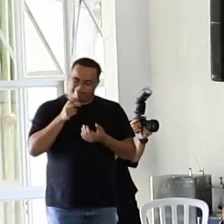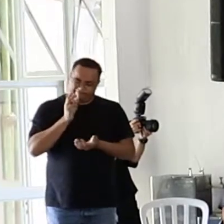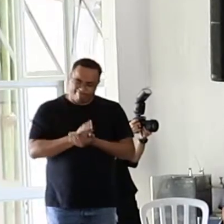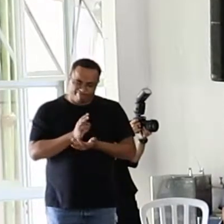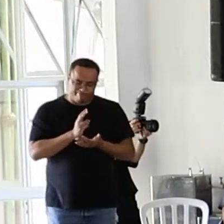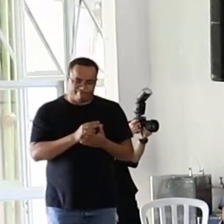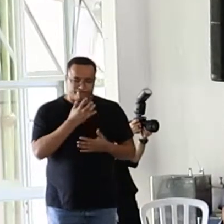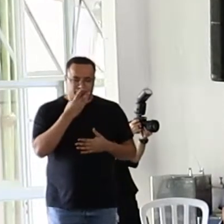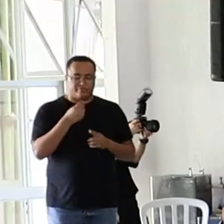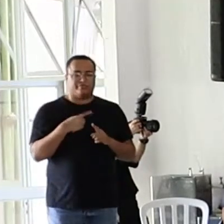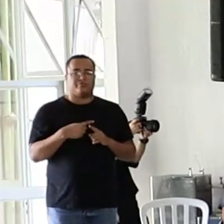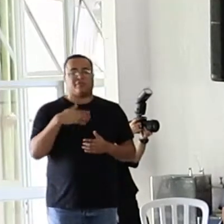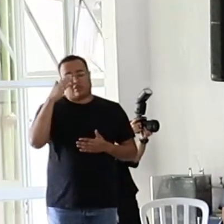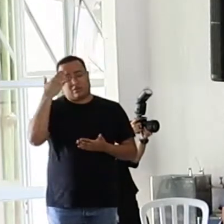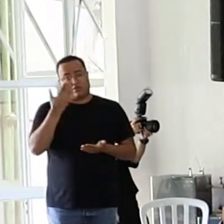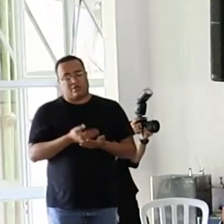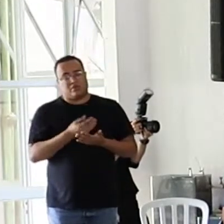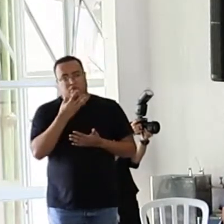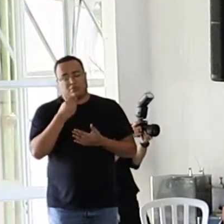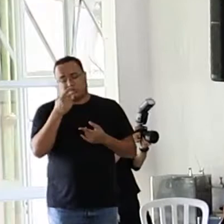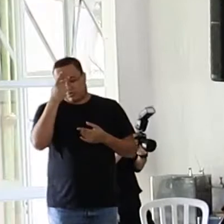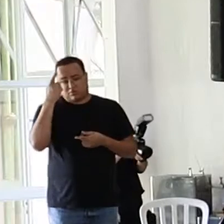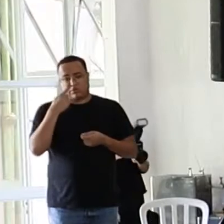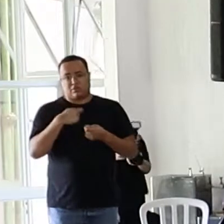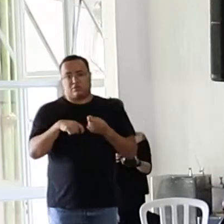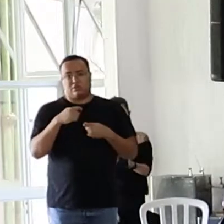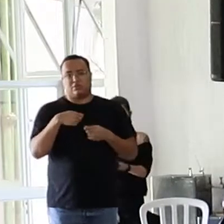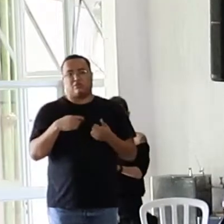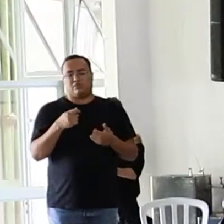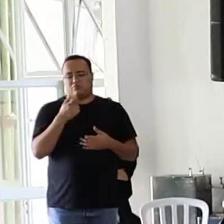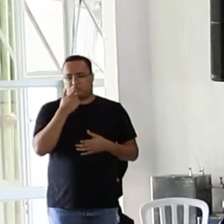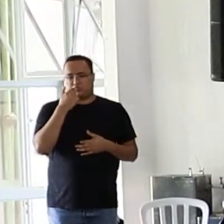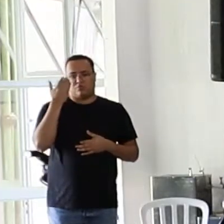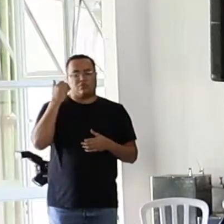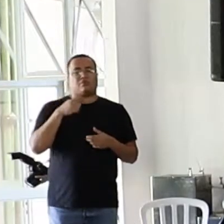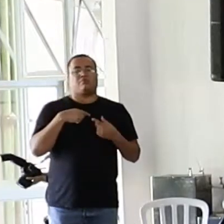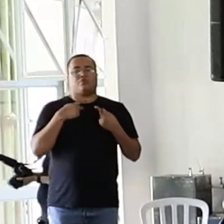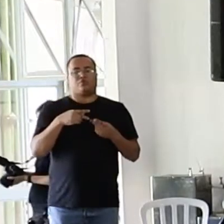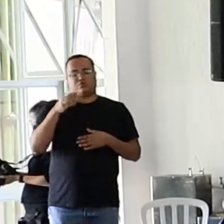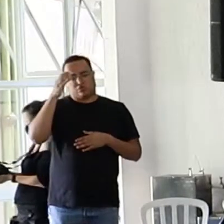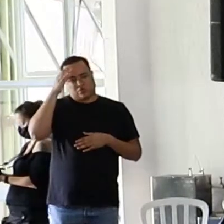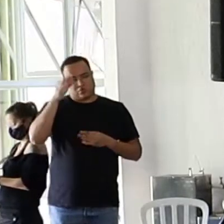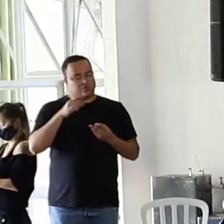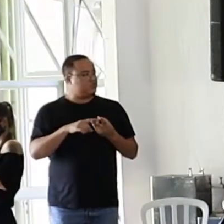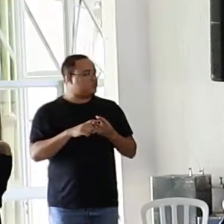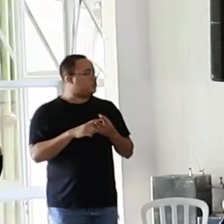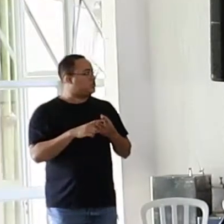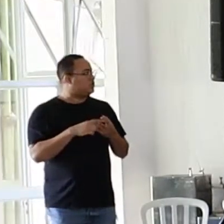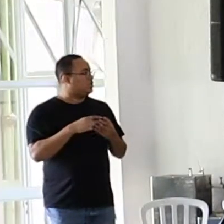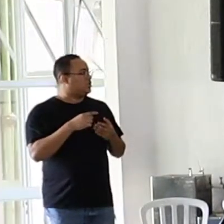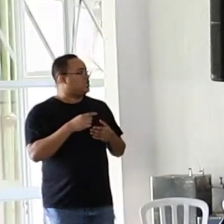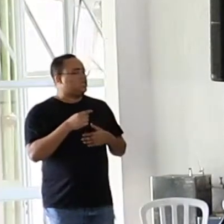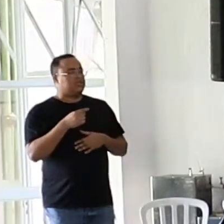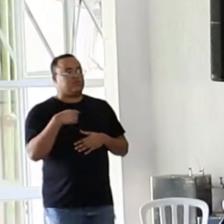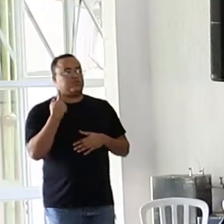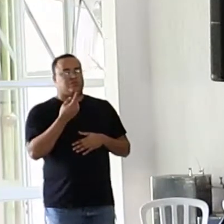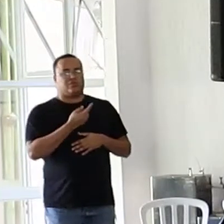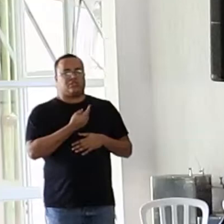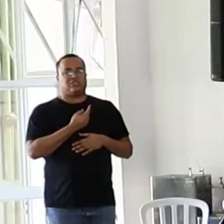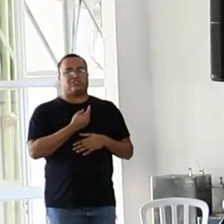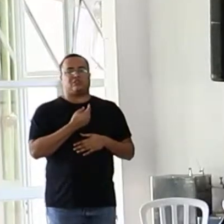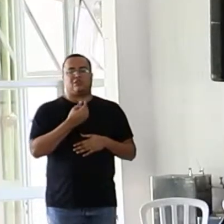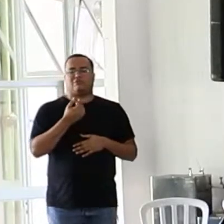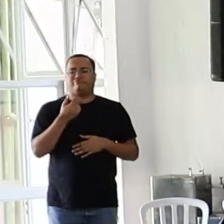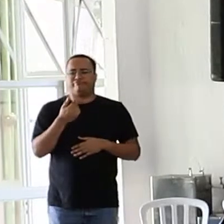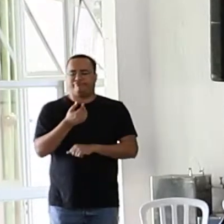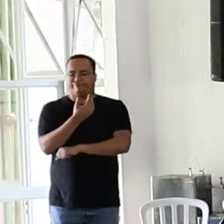permanecendo acredito no Guará os que abriram negócios há pouco tempo os projetos da cultura os projetos dar ambiental na sua horta tão